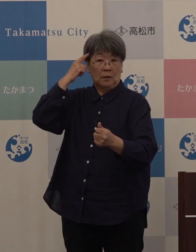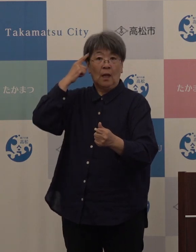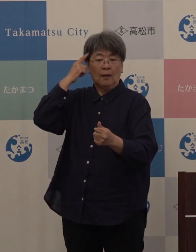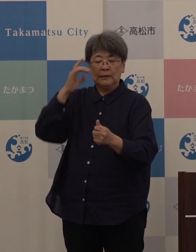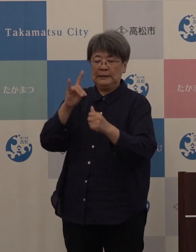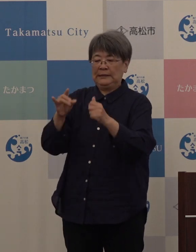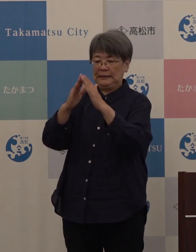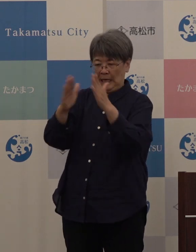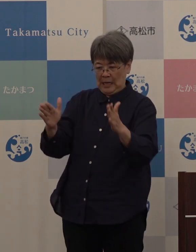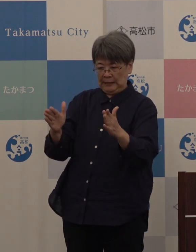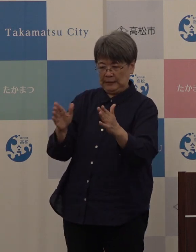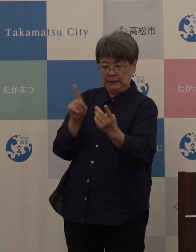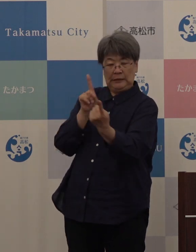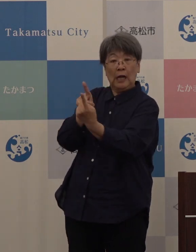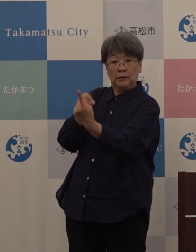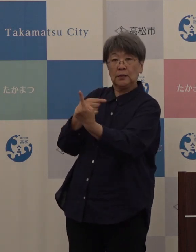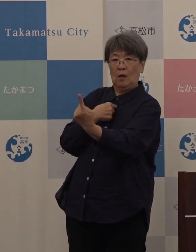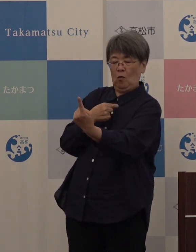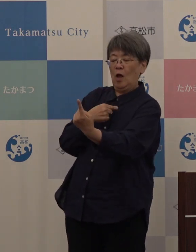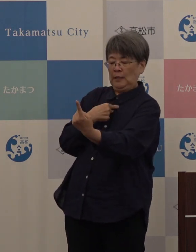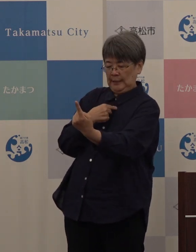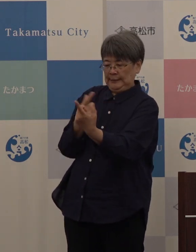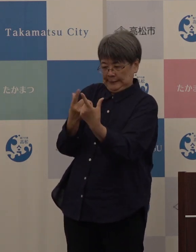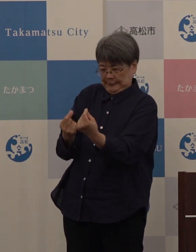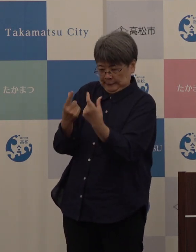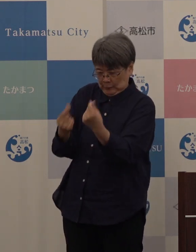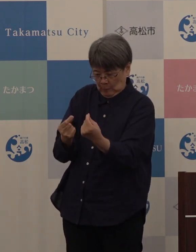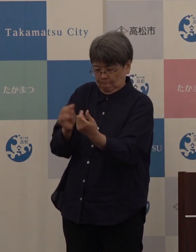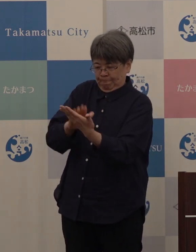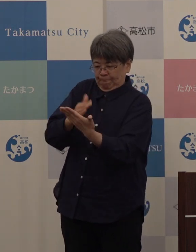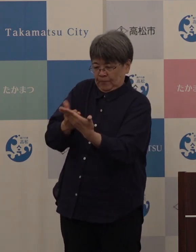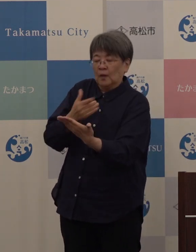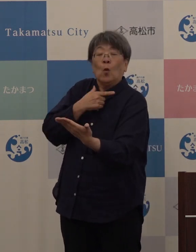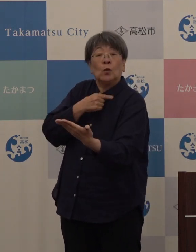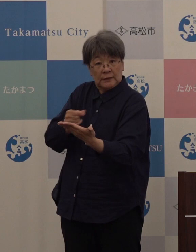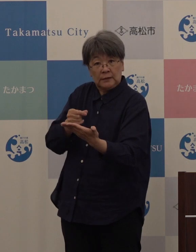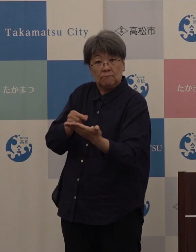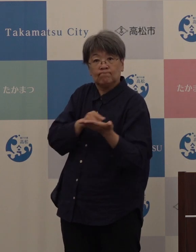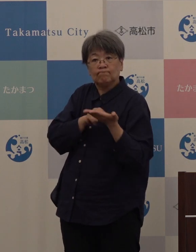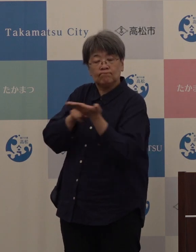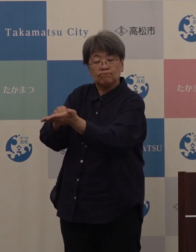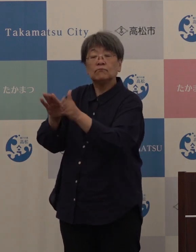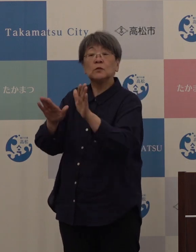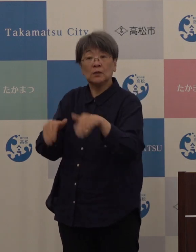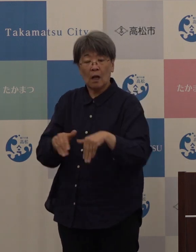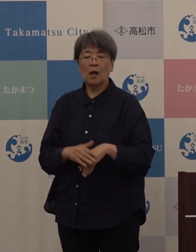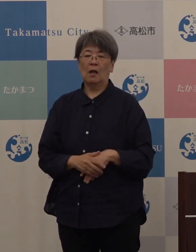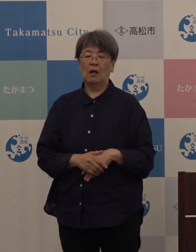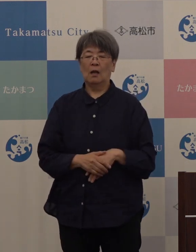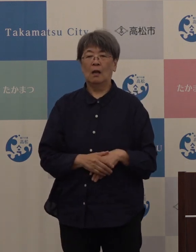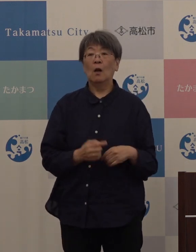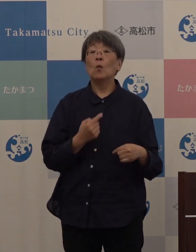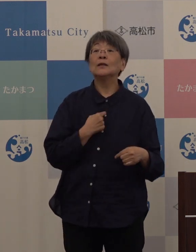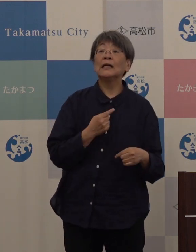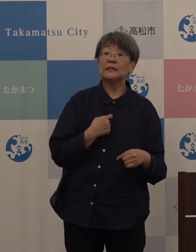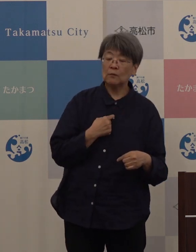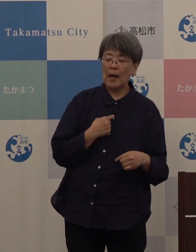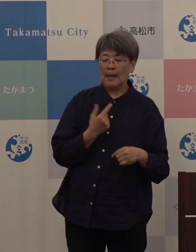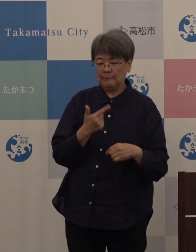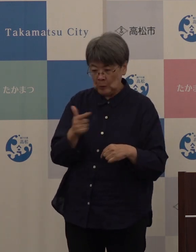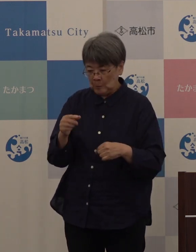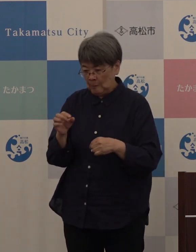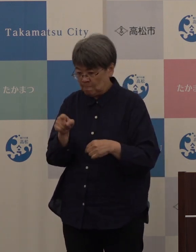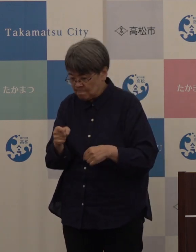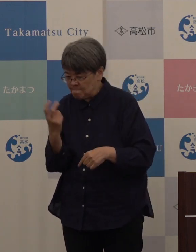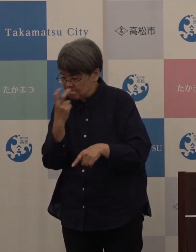して適切な対応を求めるべく申し出を行ったということでございます。あくまで事案等を検討した結